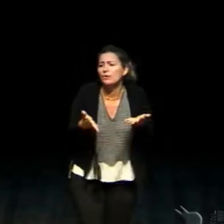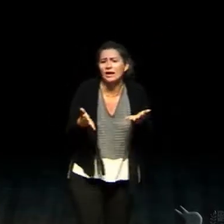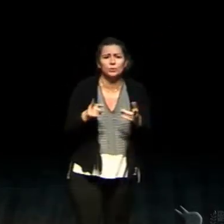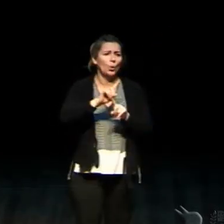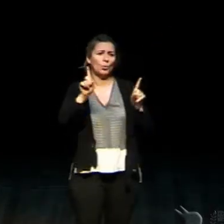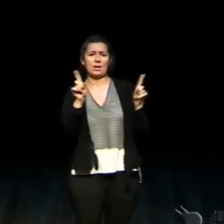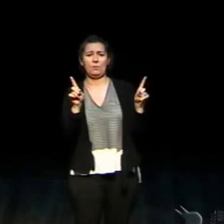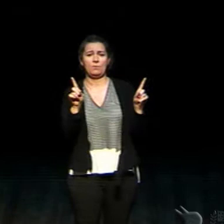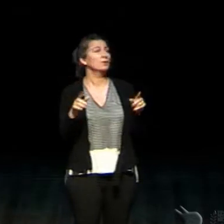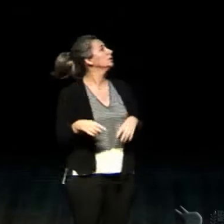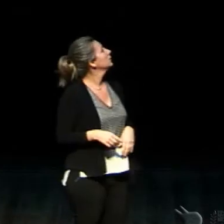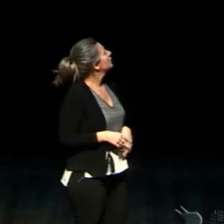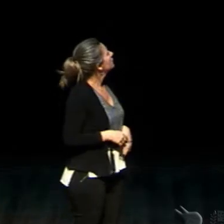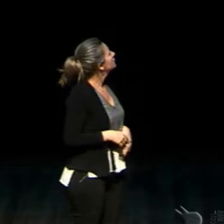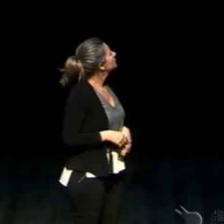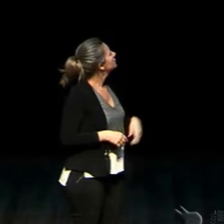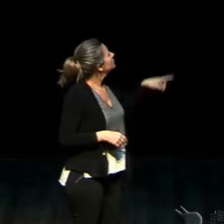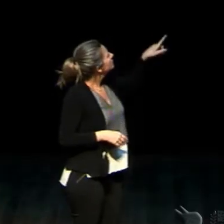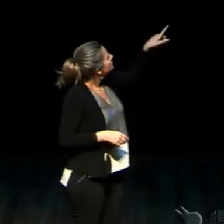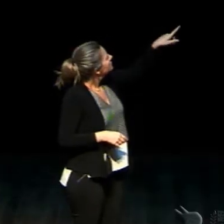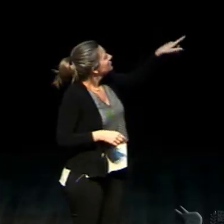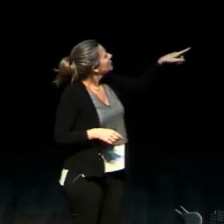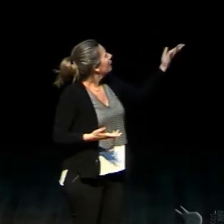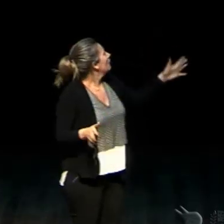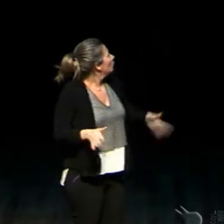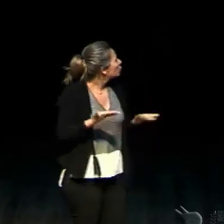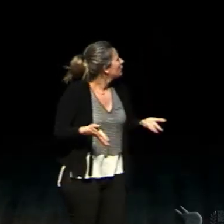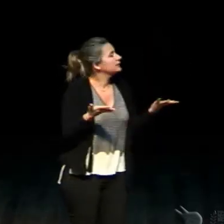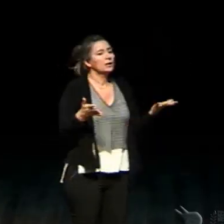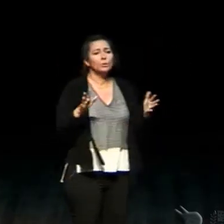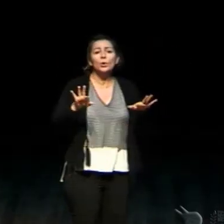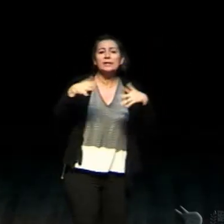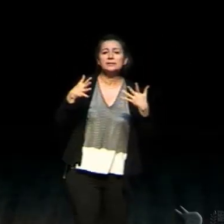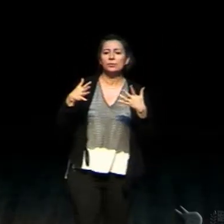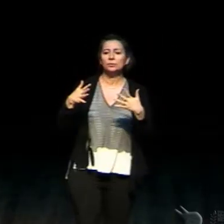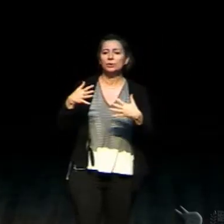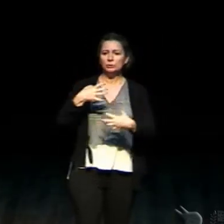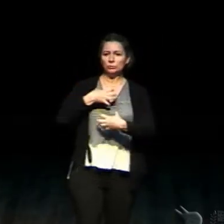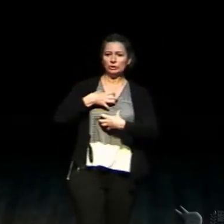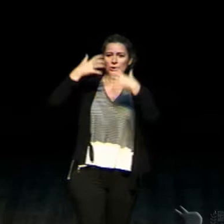adicional? Os alunos estão motivados ou não? Por que eles estão ali na sala de aula para aprender a